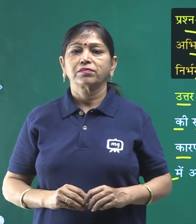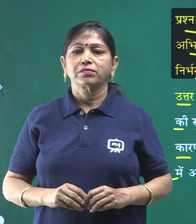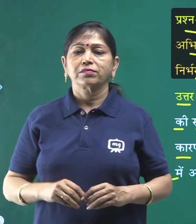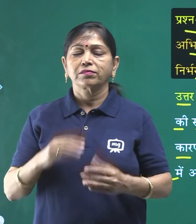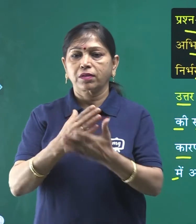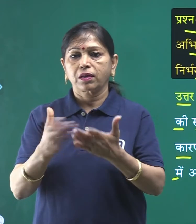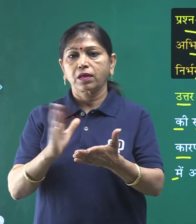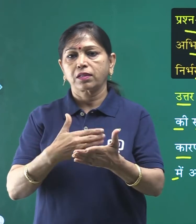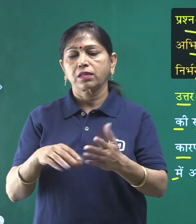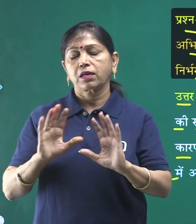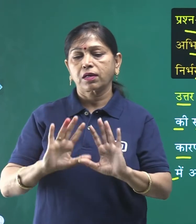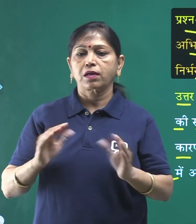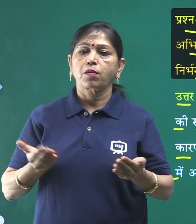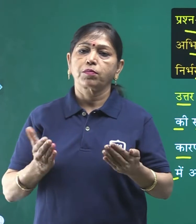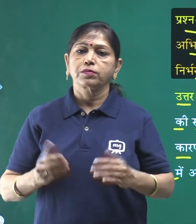अंतर कर सकते हैं।